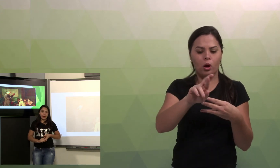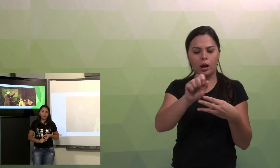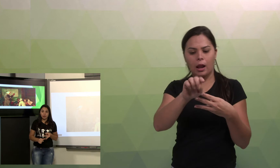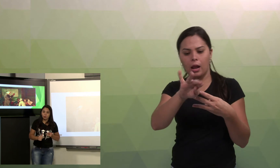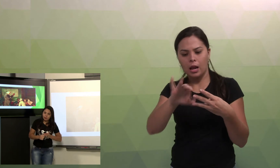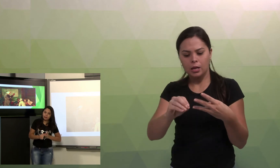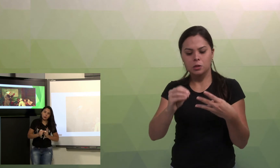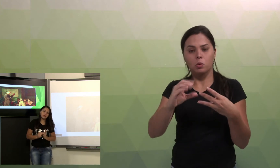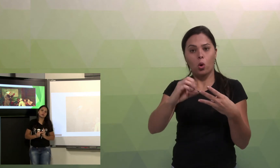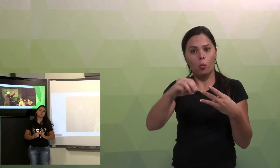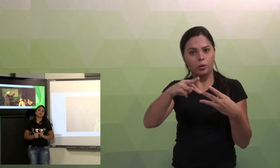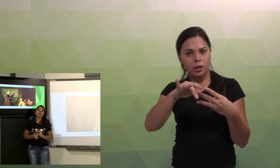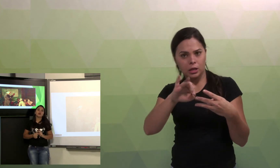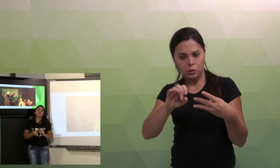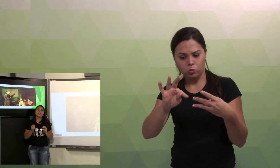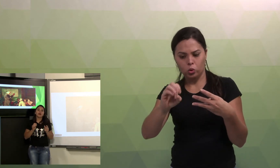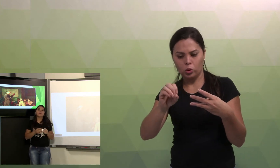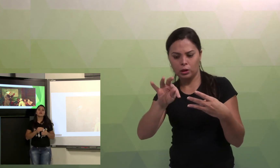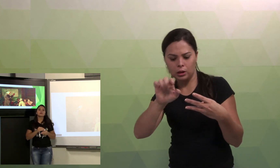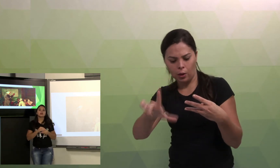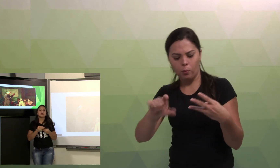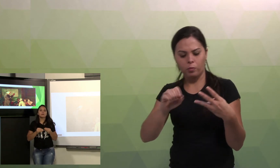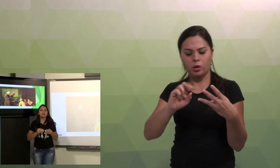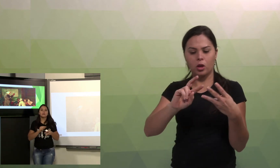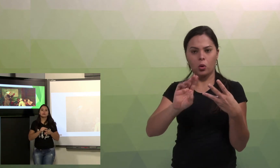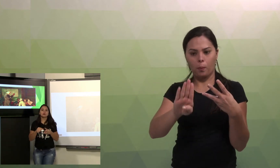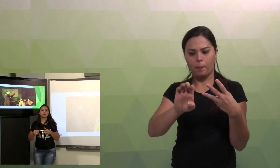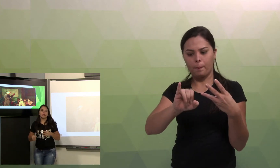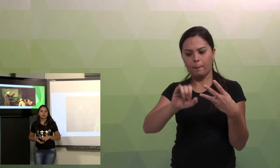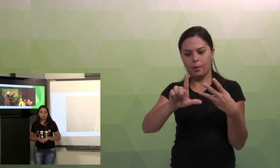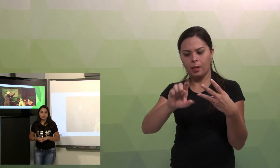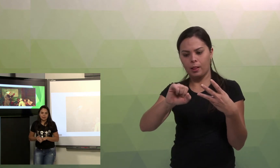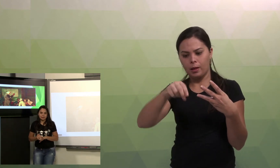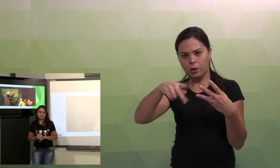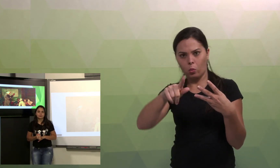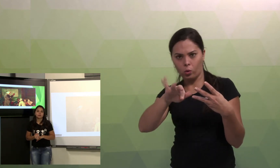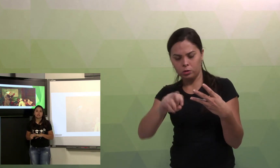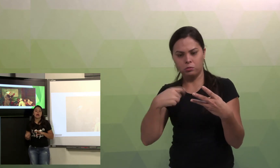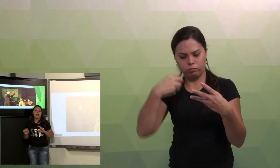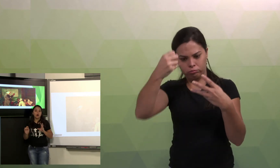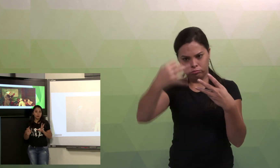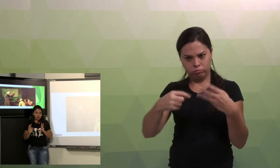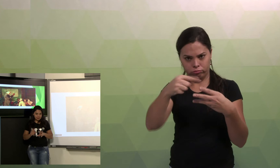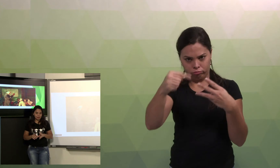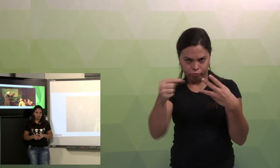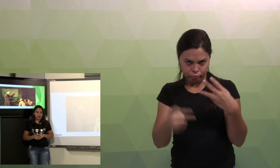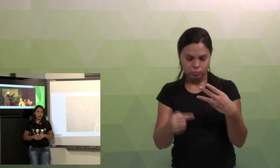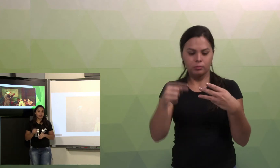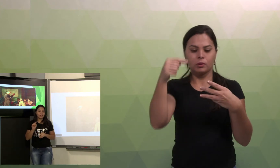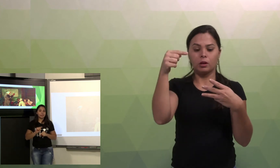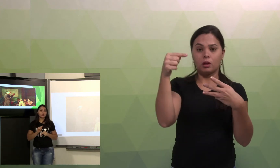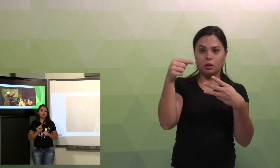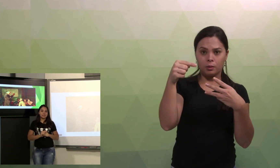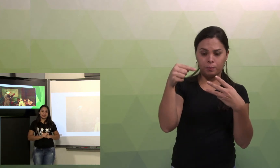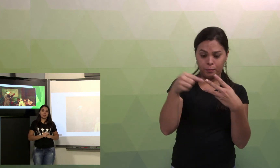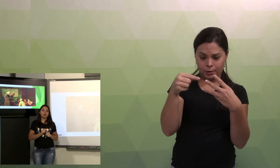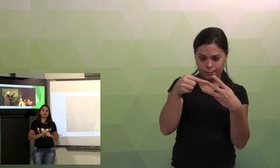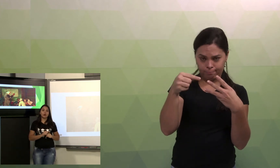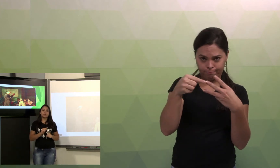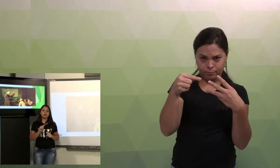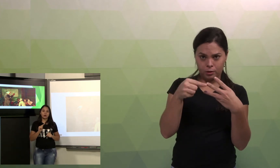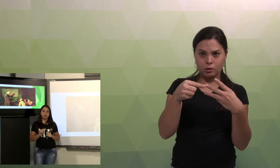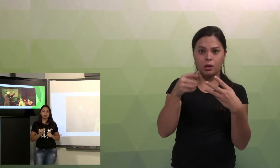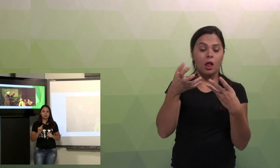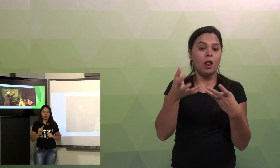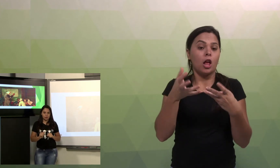comunicação total e o bilinguismo. Vou falar para vocês rapidamente sobre cada uma delas. A comunicação total defende a utilização